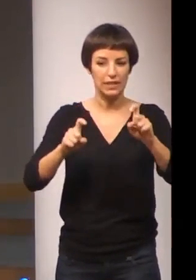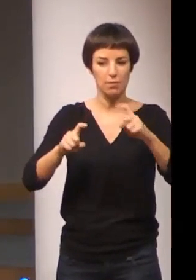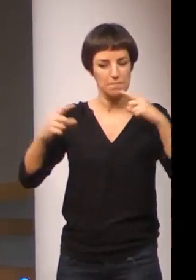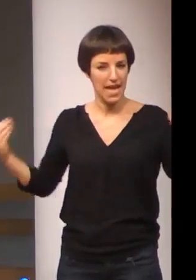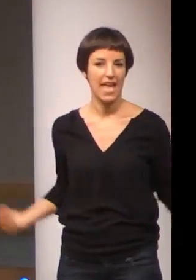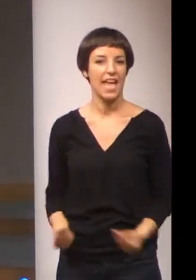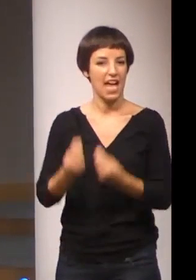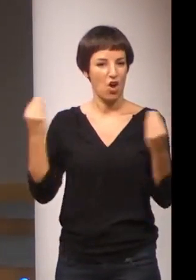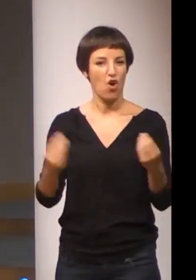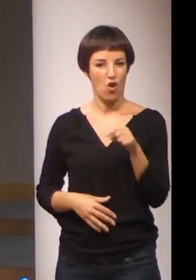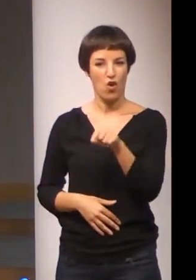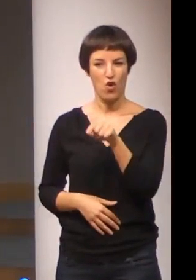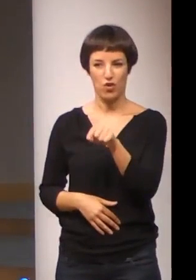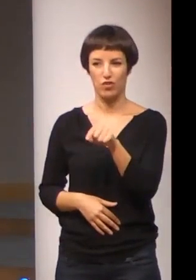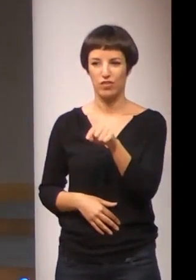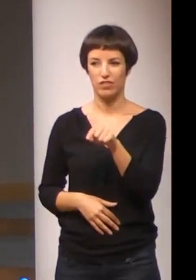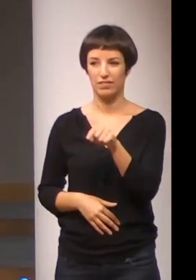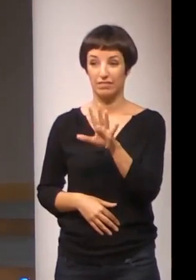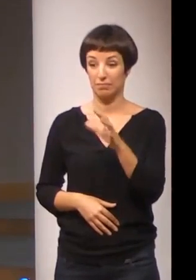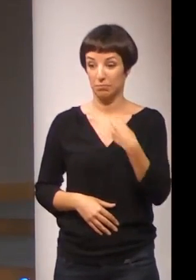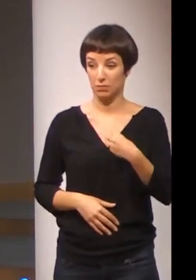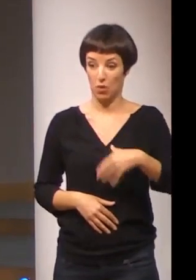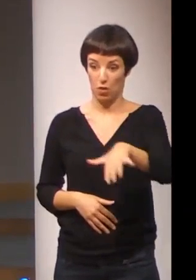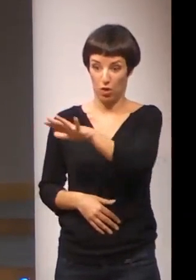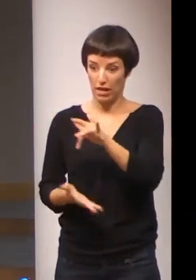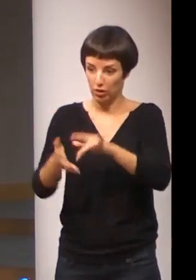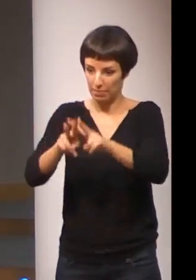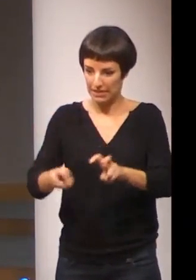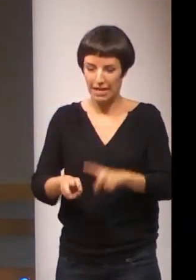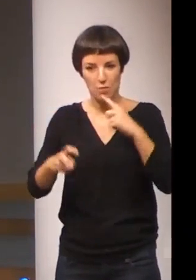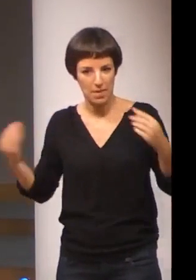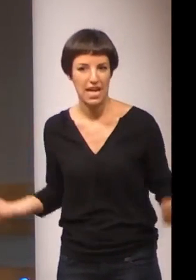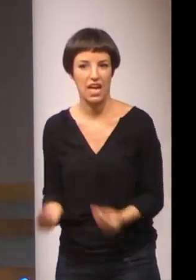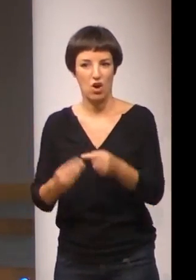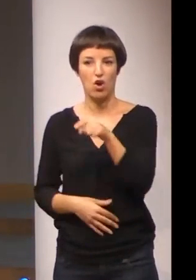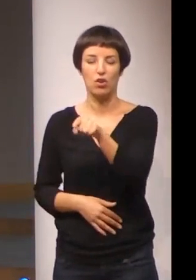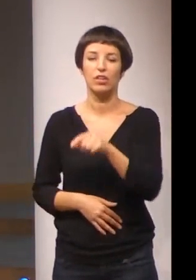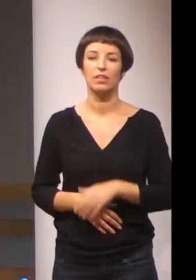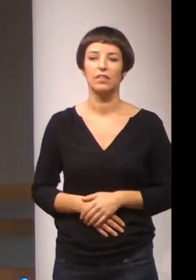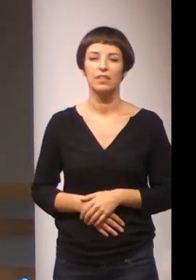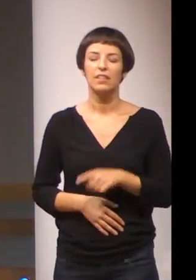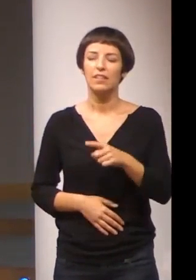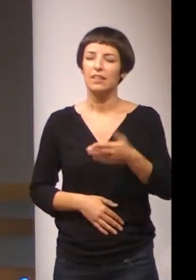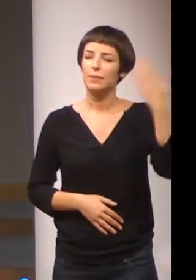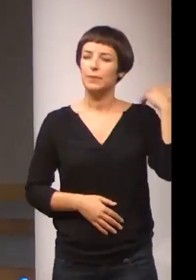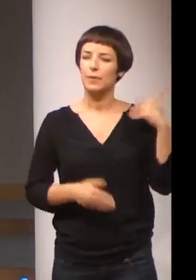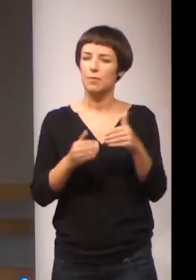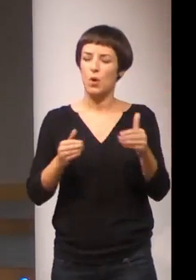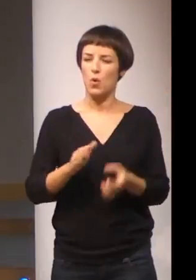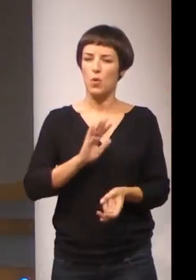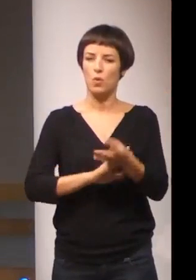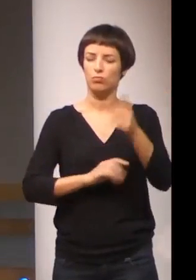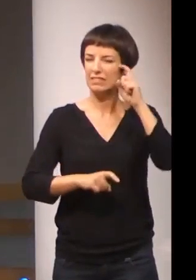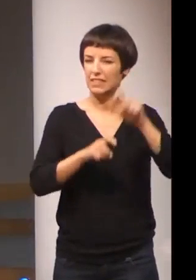sitio donde estás investigando. El origen es un psicólogo que